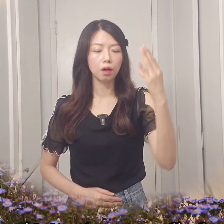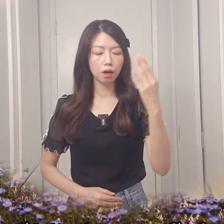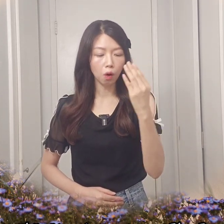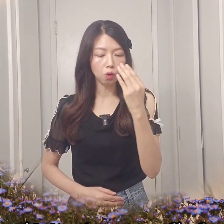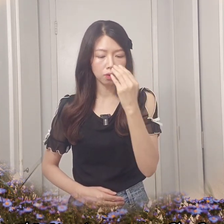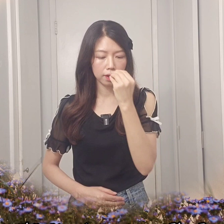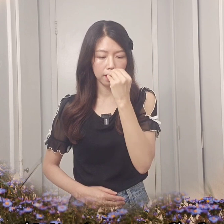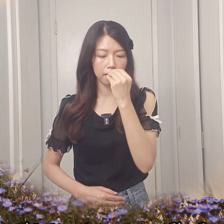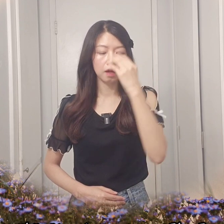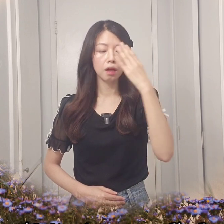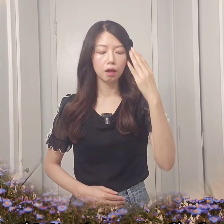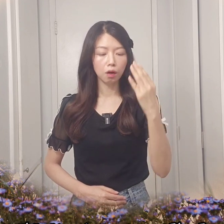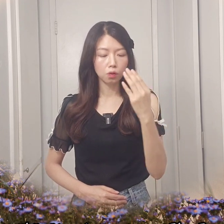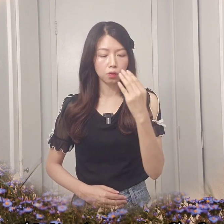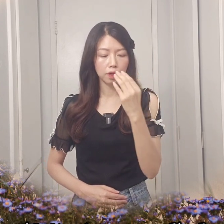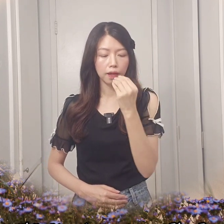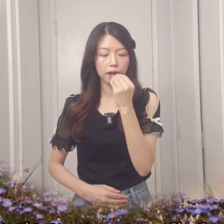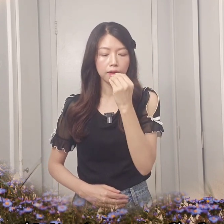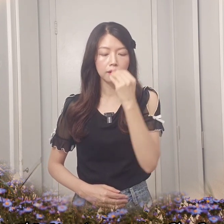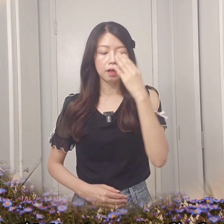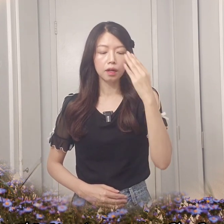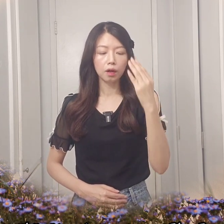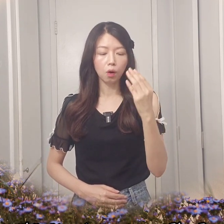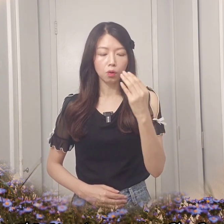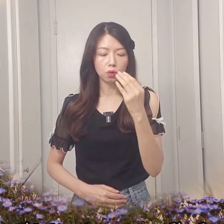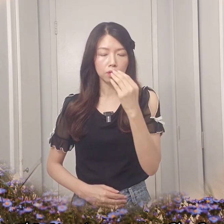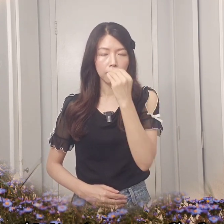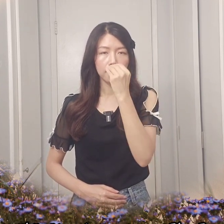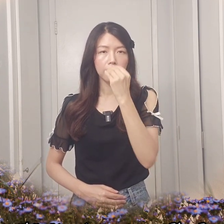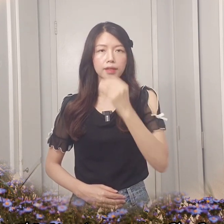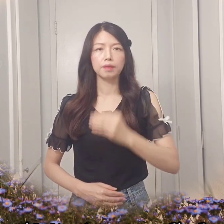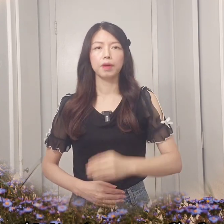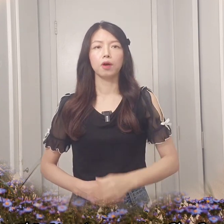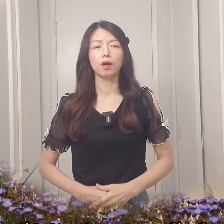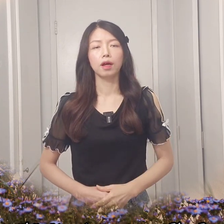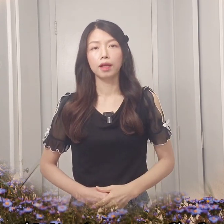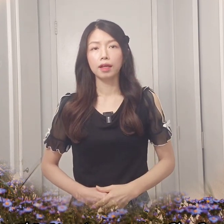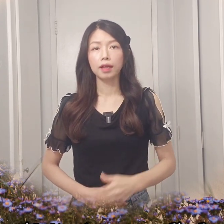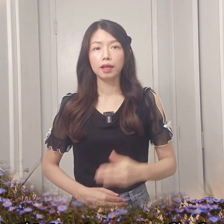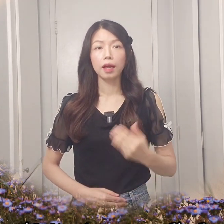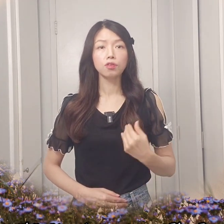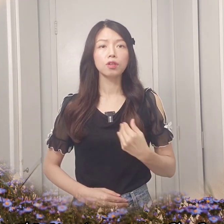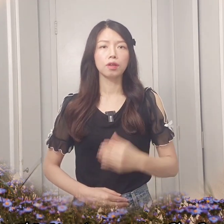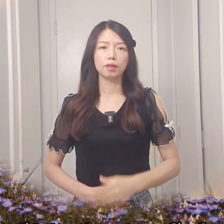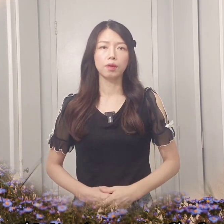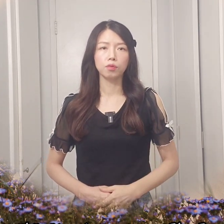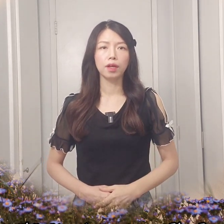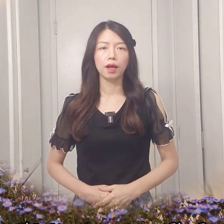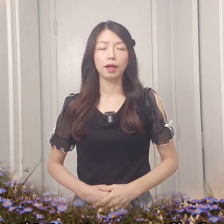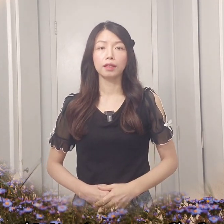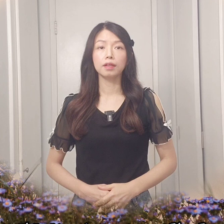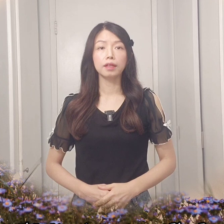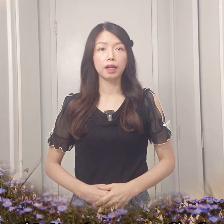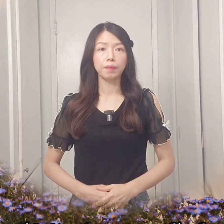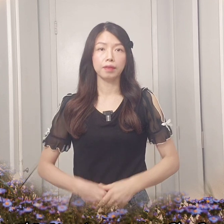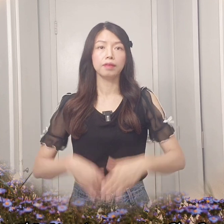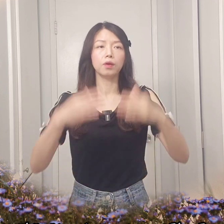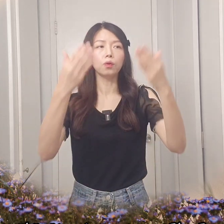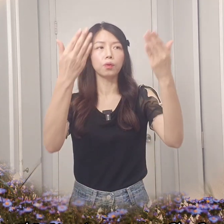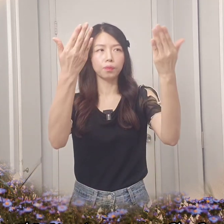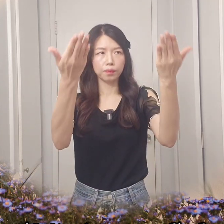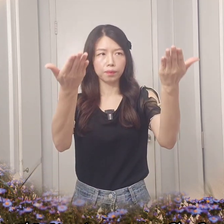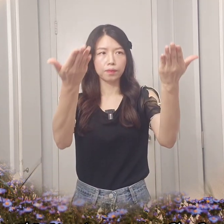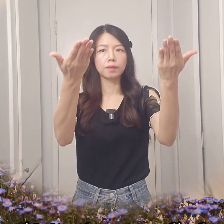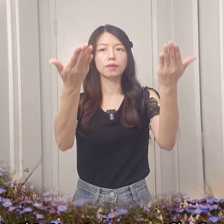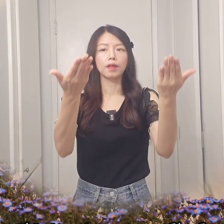돼요. 거룩하다, 거룩하다, 거룩해 하시며 나에게 해주셨기 때문에 아까 드리다의